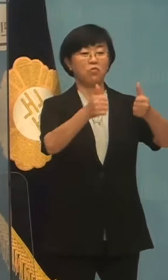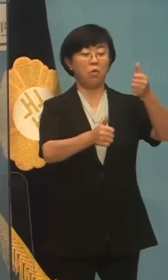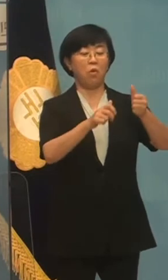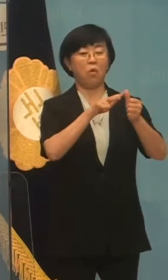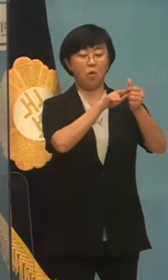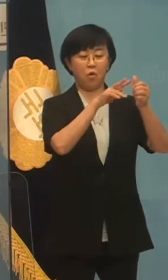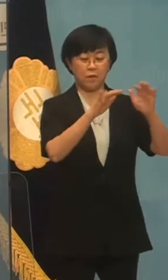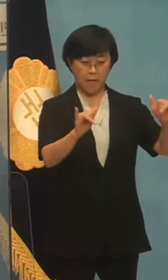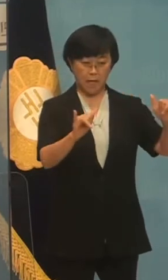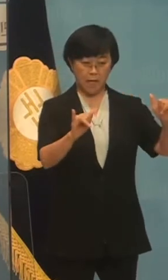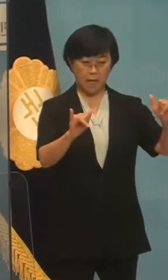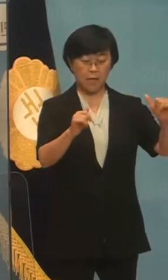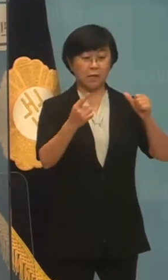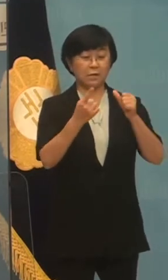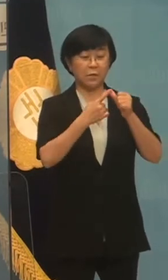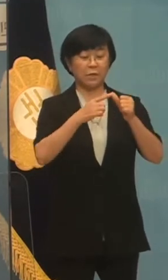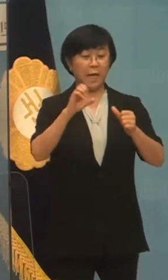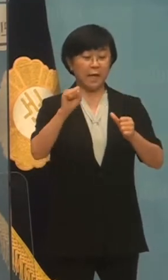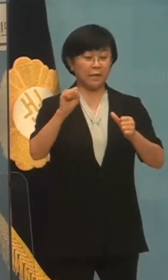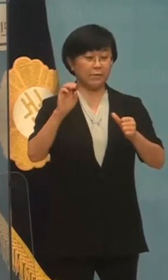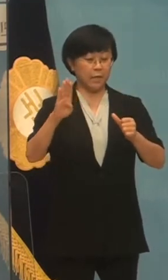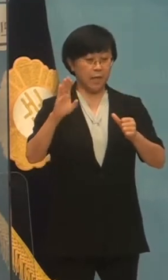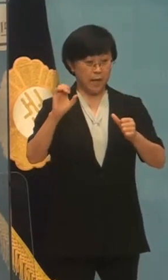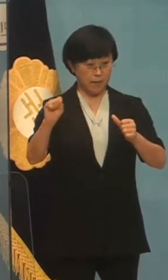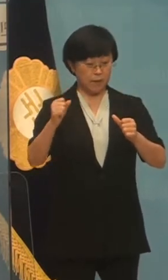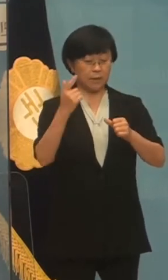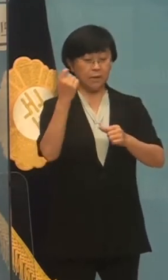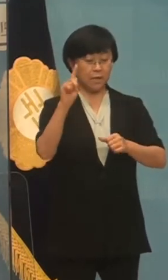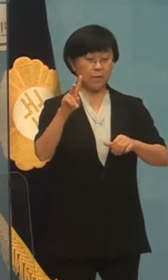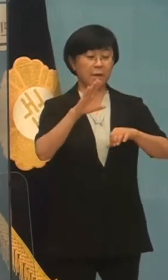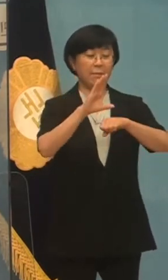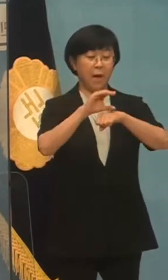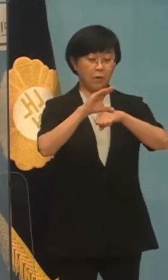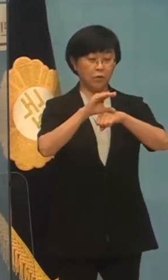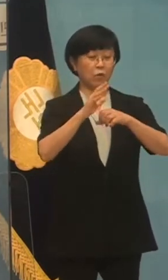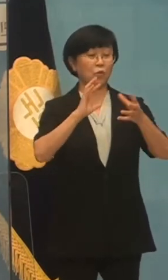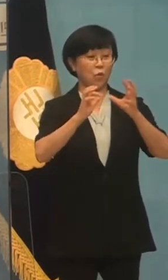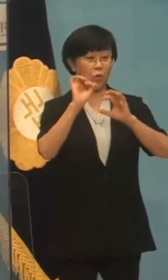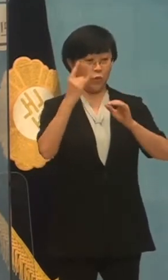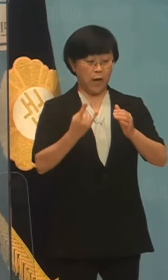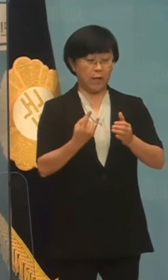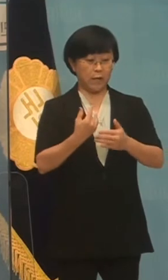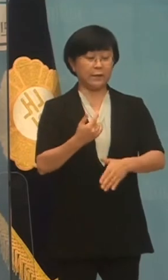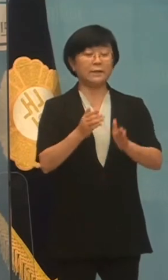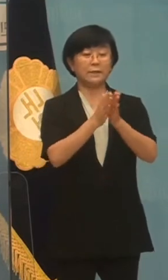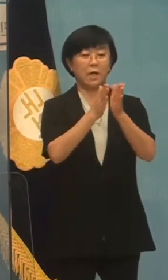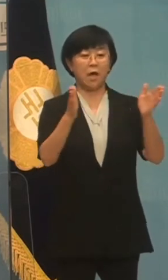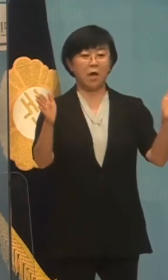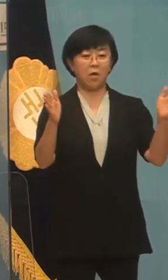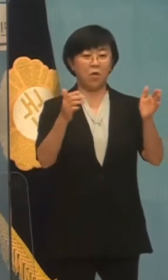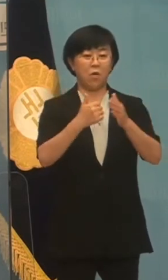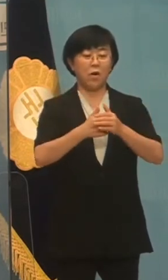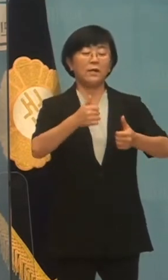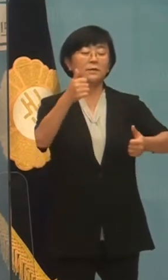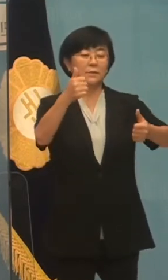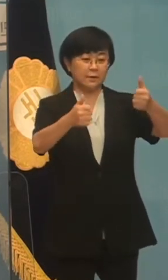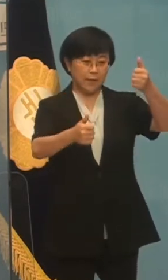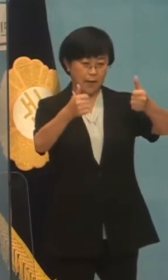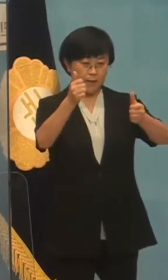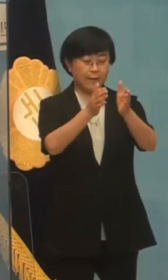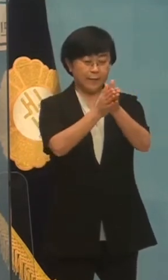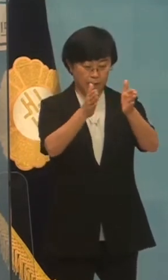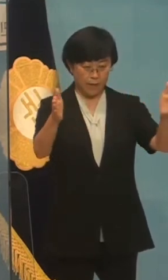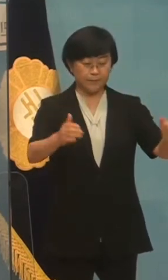첫 번째 SBS 주간 TV 방송 토론회를 시작으로 본격적인 비전 경쟁을